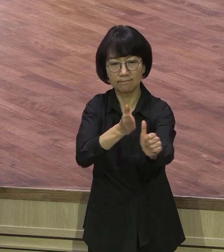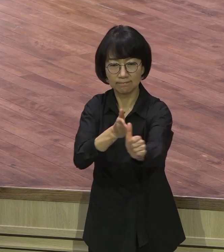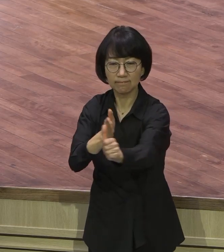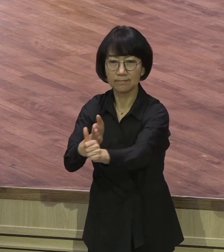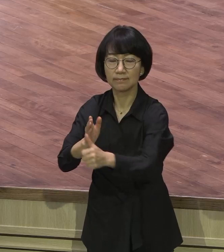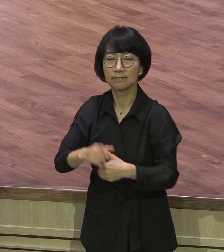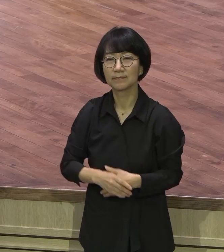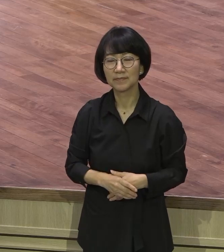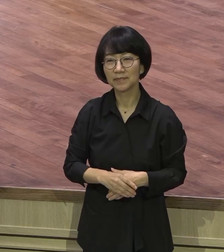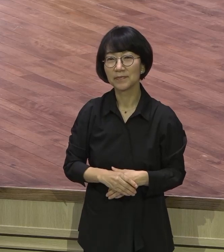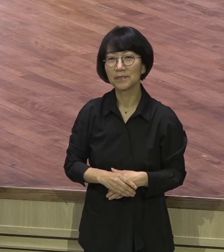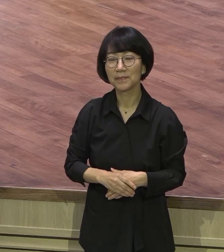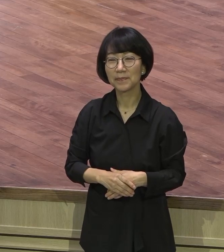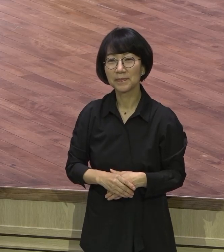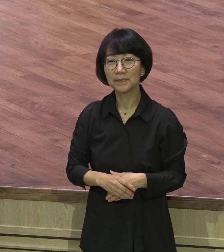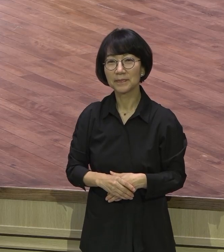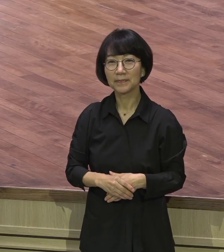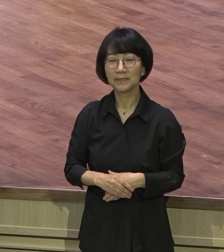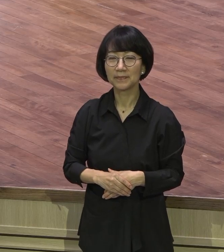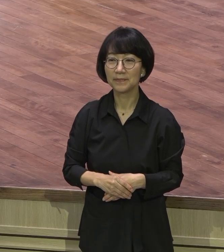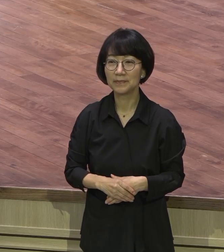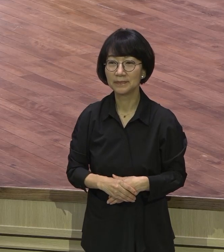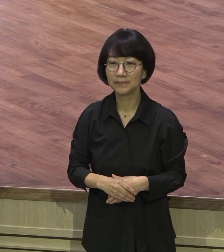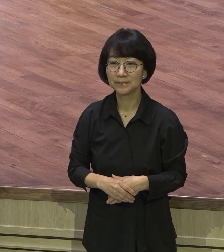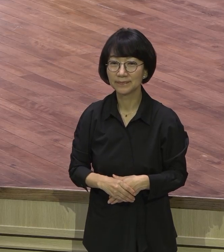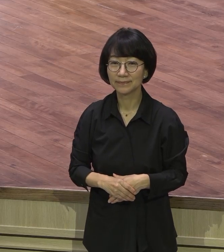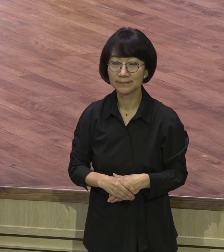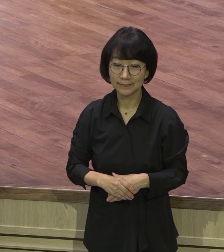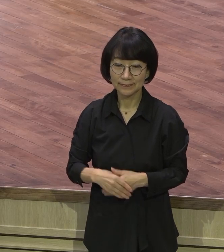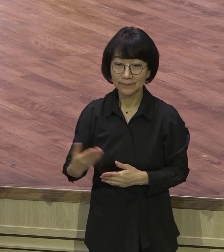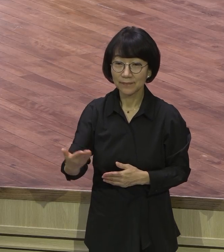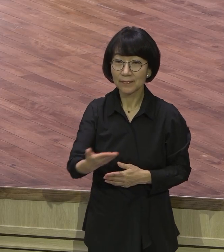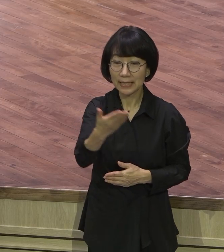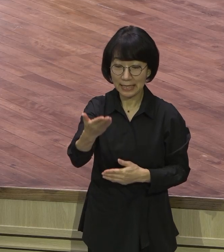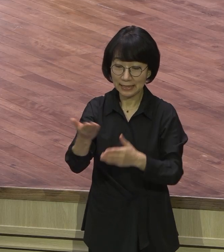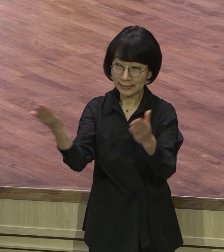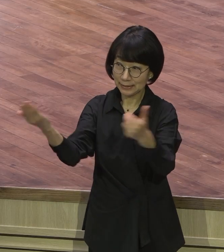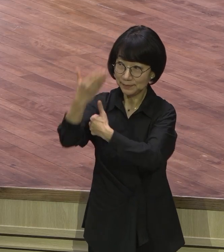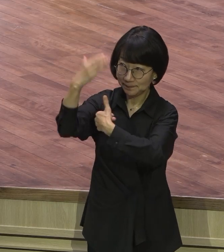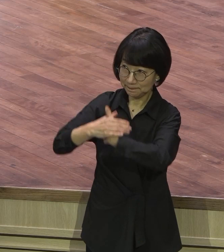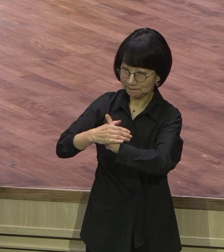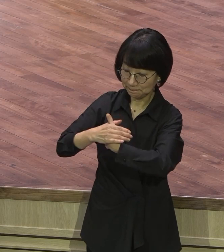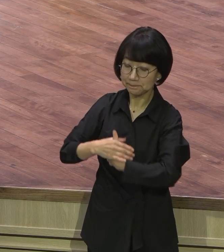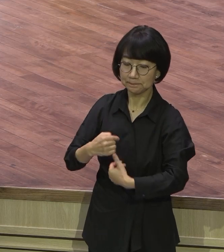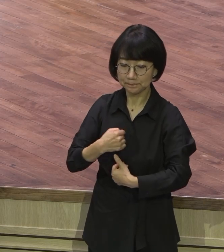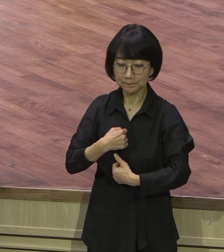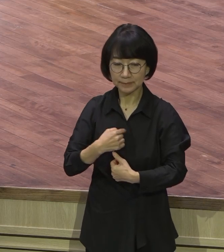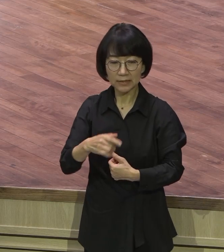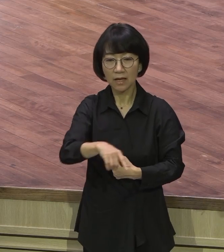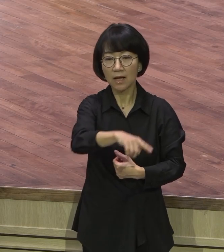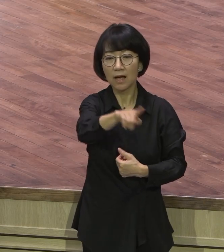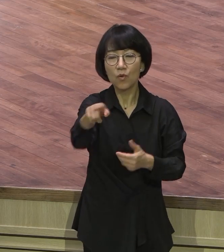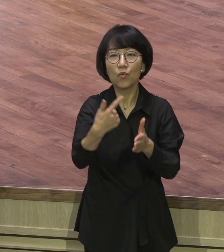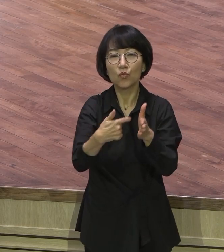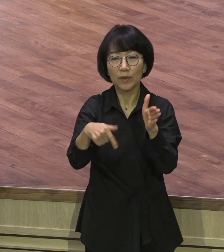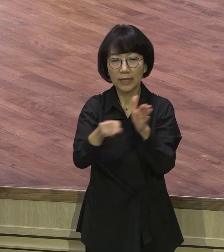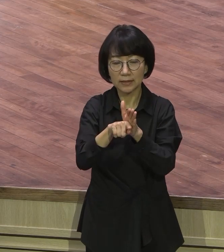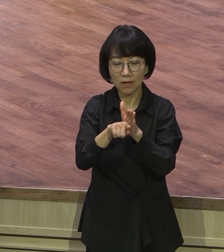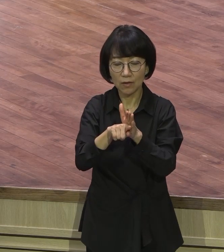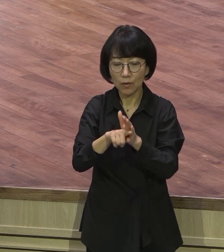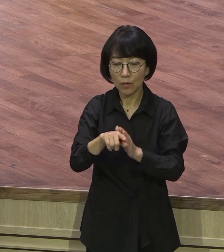그래서 여러분들은 이 직분자들은 중복 기도해야 되고 맡겨린 직분을 따라서 하나님 앞에서